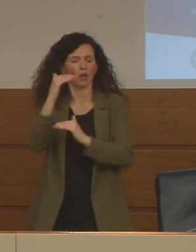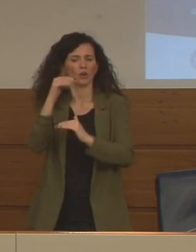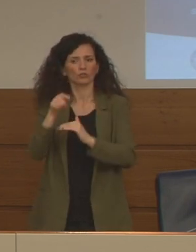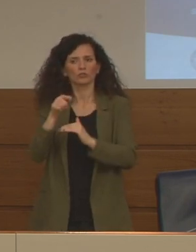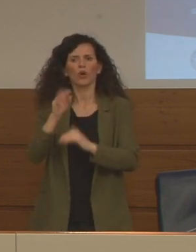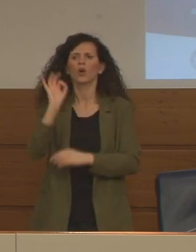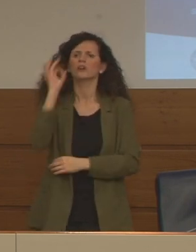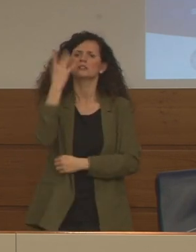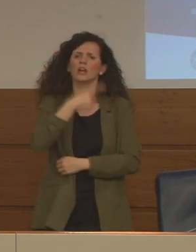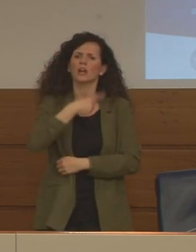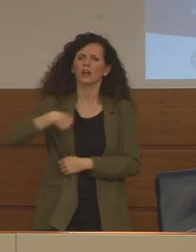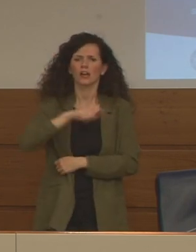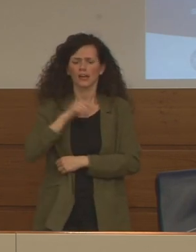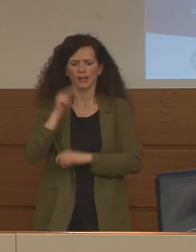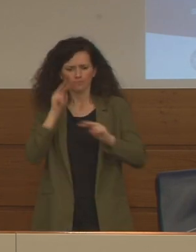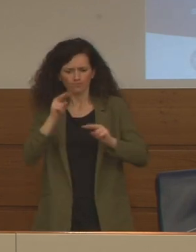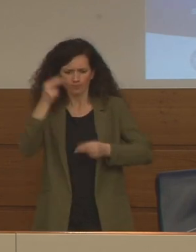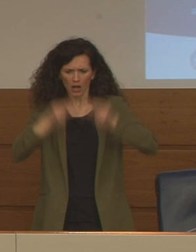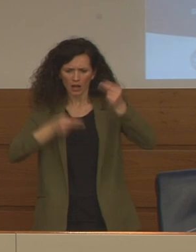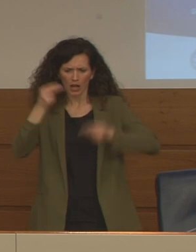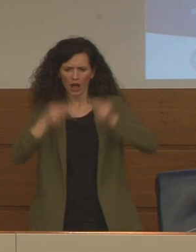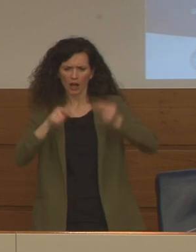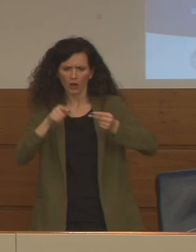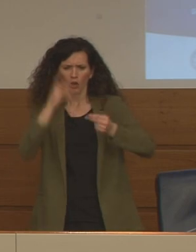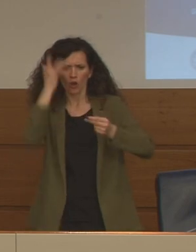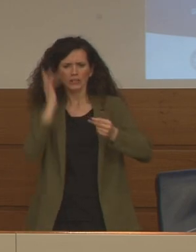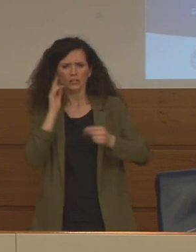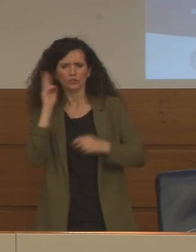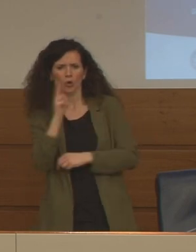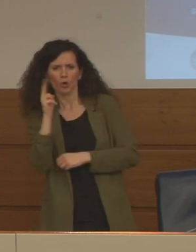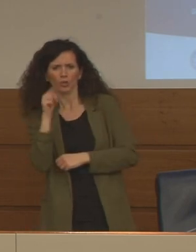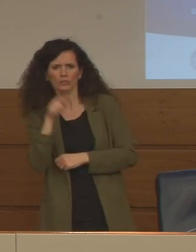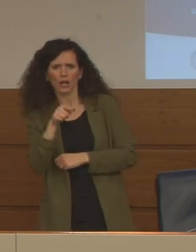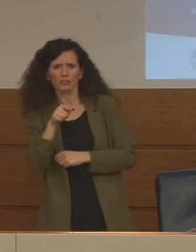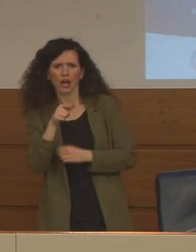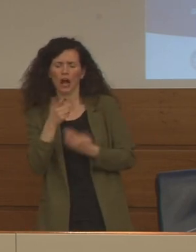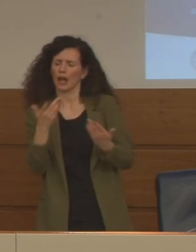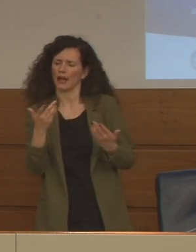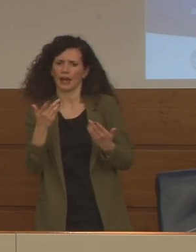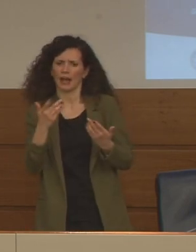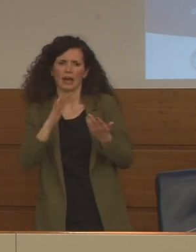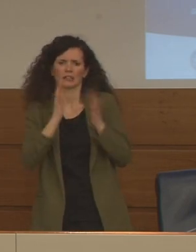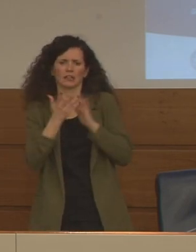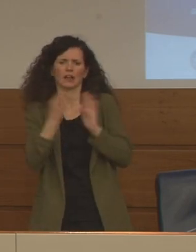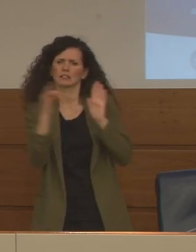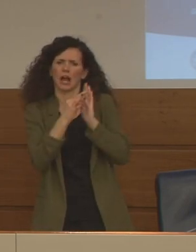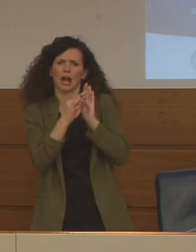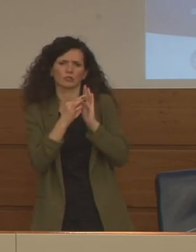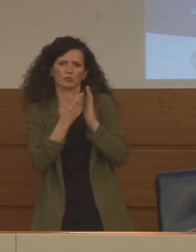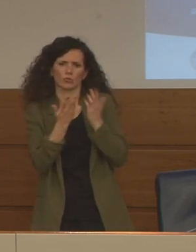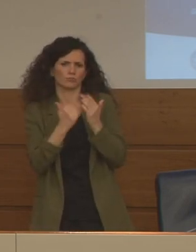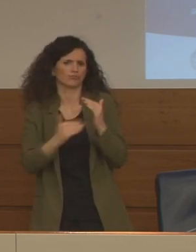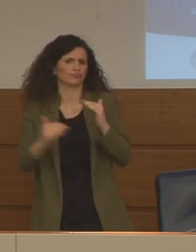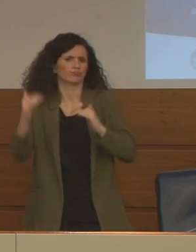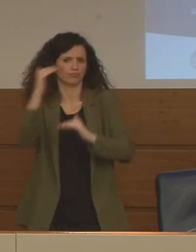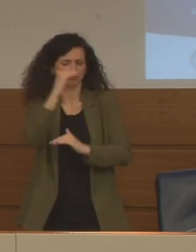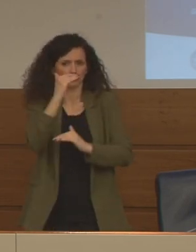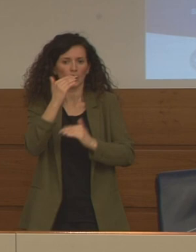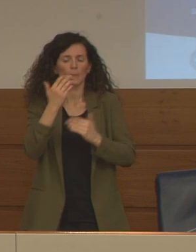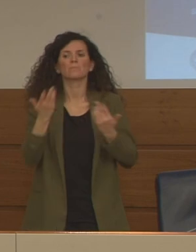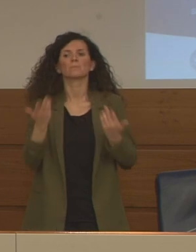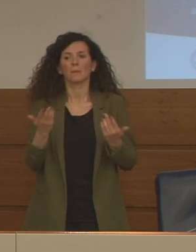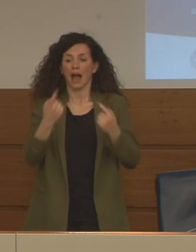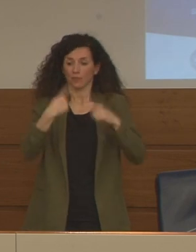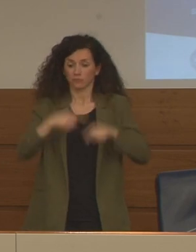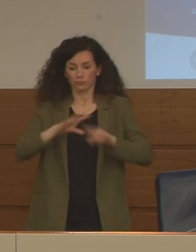se calcoliamo sui numeri riportati la letalità questa rischia di essere sovrastimata però il combinato di questi fattori